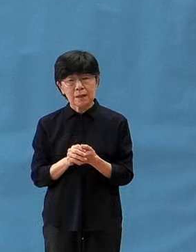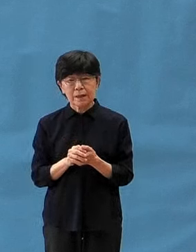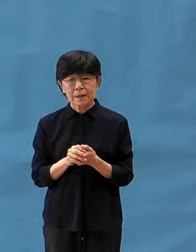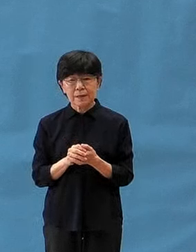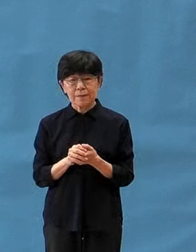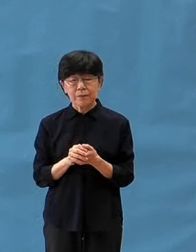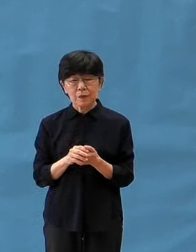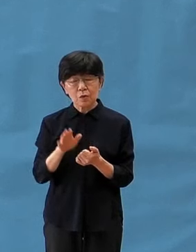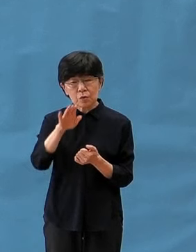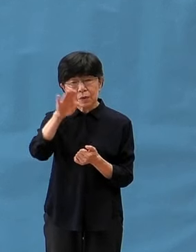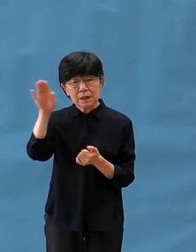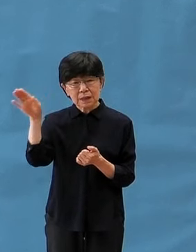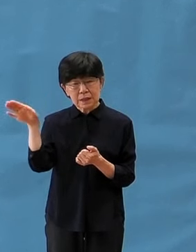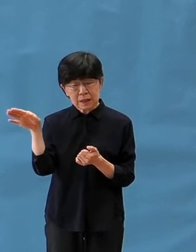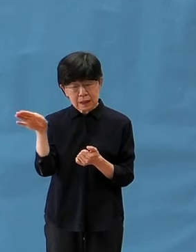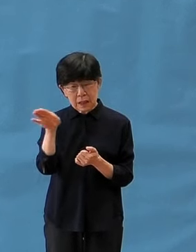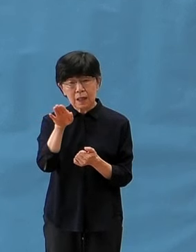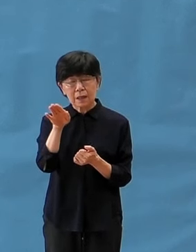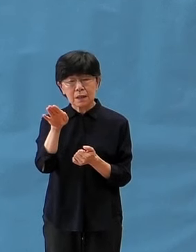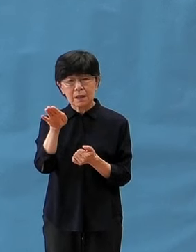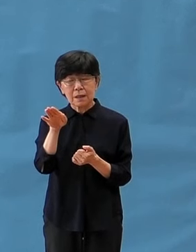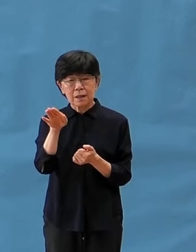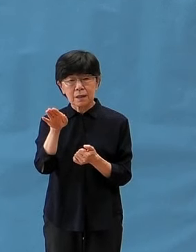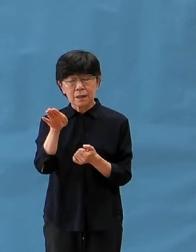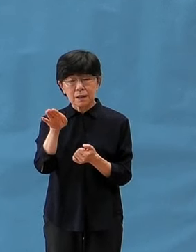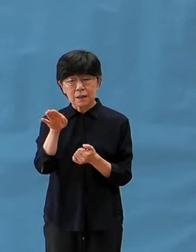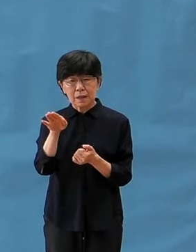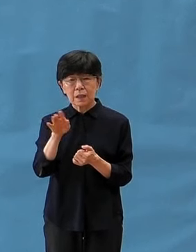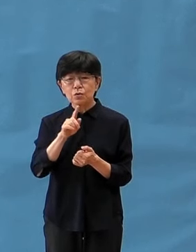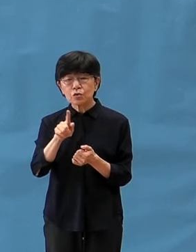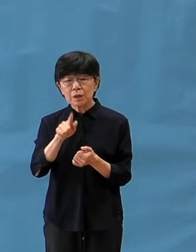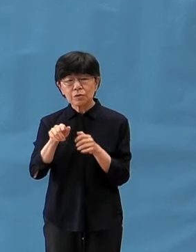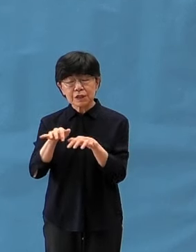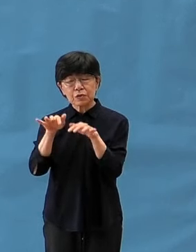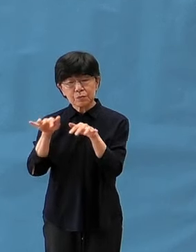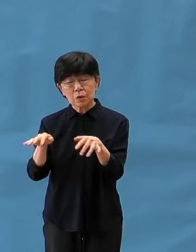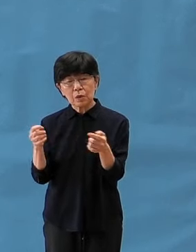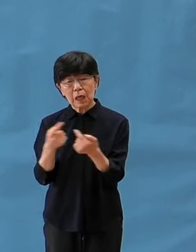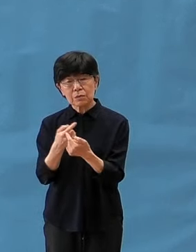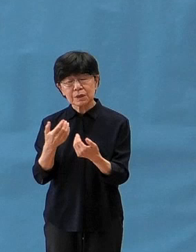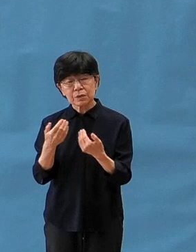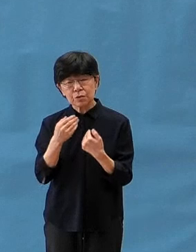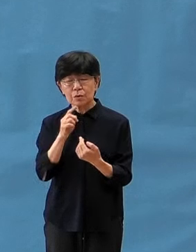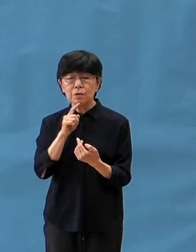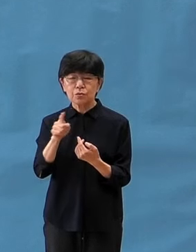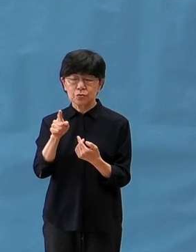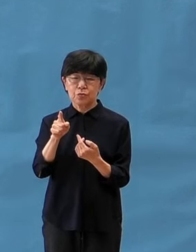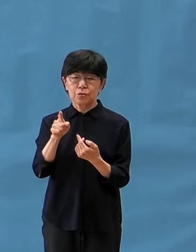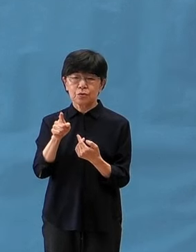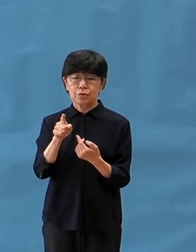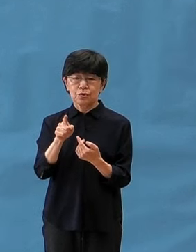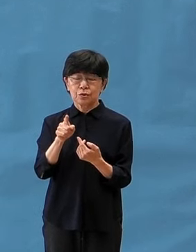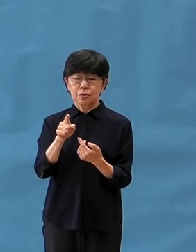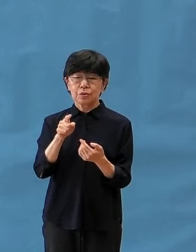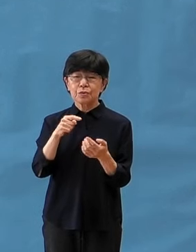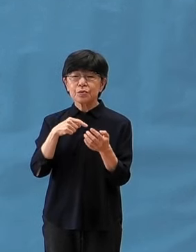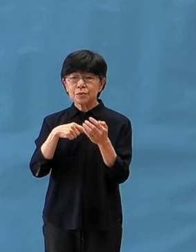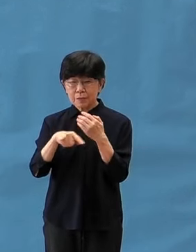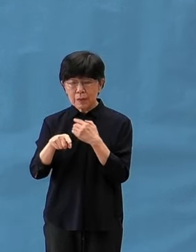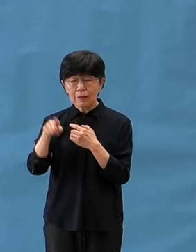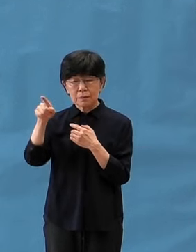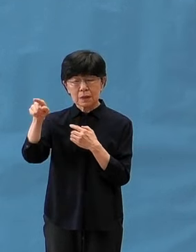そういう方々が前提としている仕組みを変えるべきだというふうに言うということは、そういう人たちを敵に回す、根蓄しようと思われ